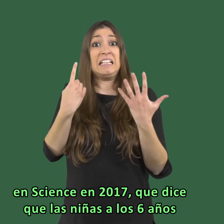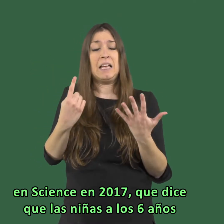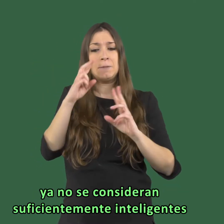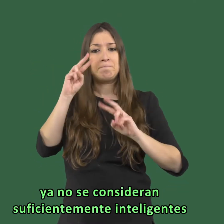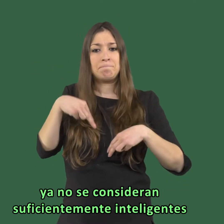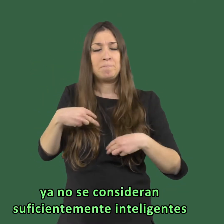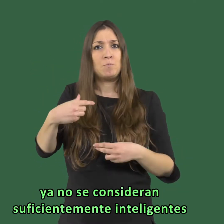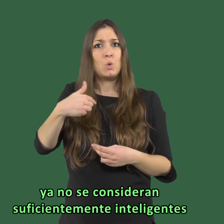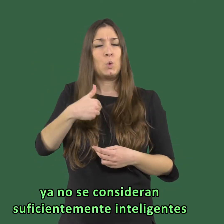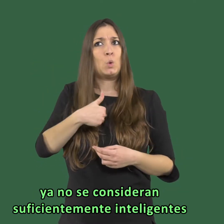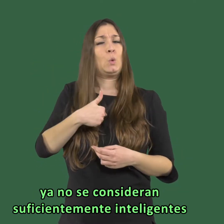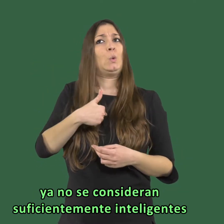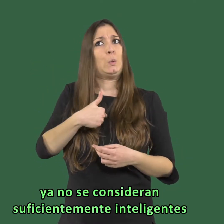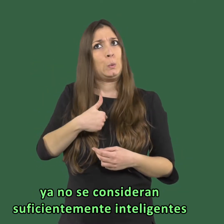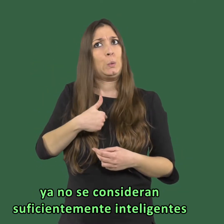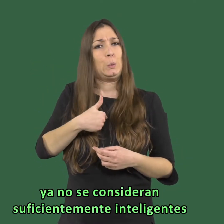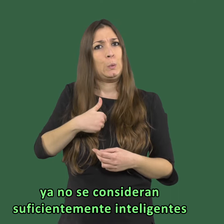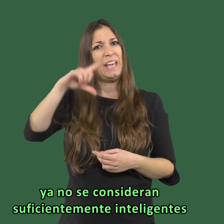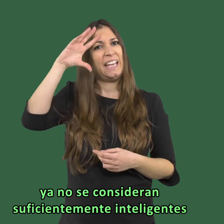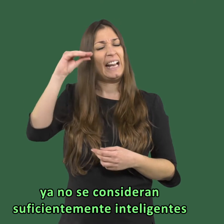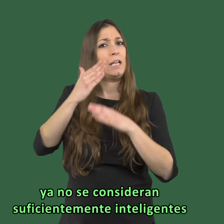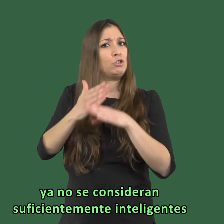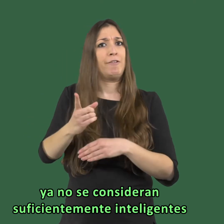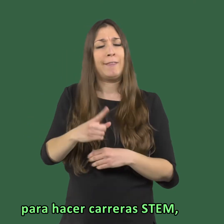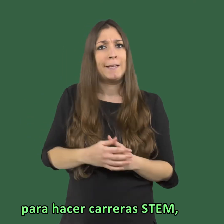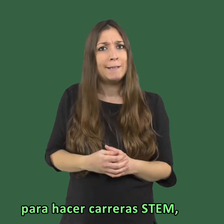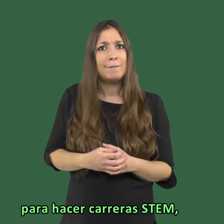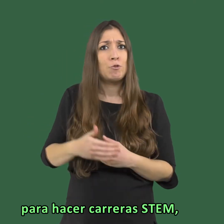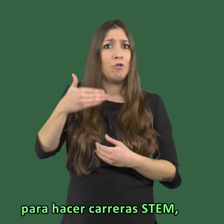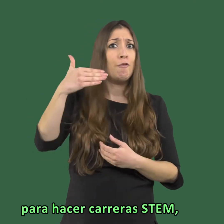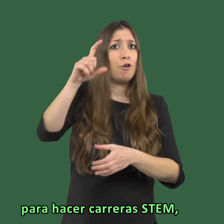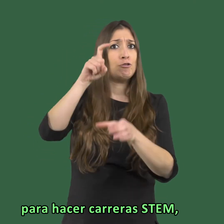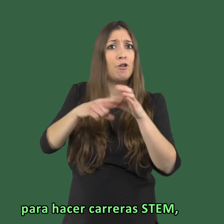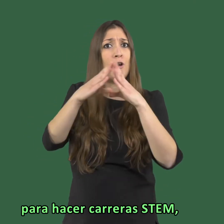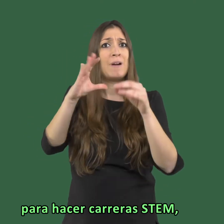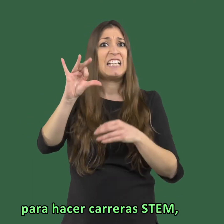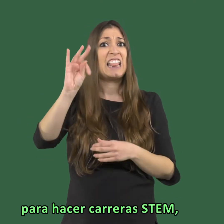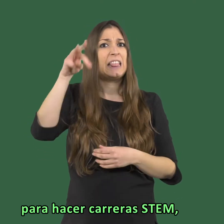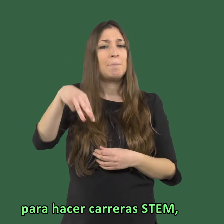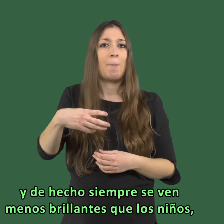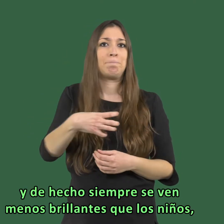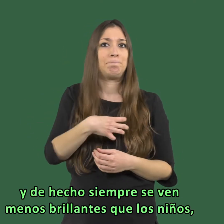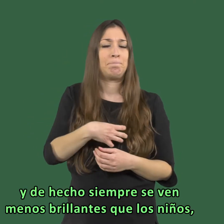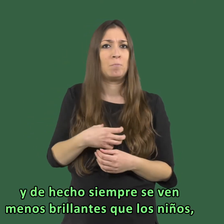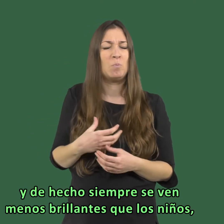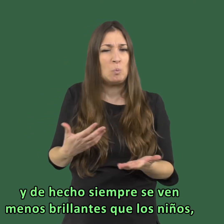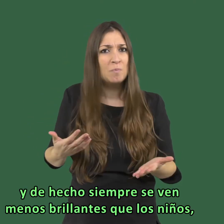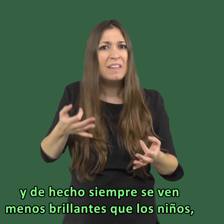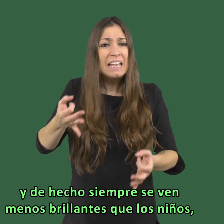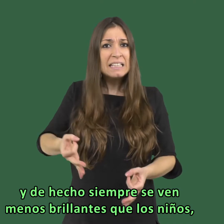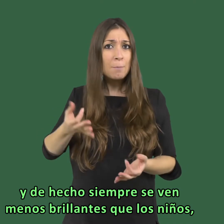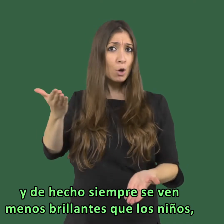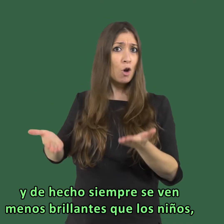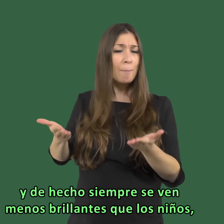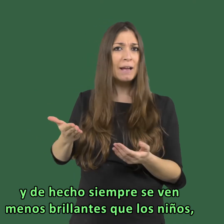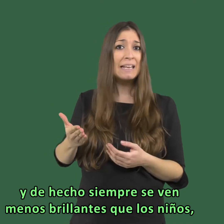años ya no se consideran suficientemente inteligentes para hacer carreras STEM, ¿no? Y de hecho siempre